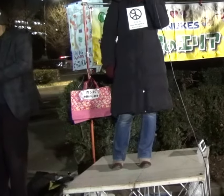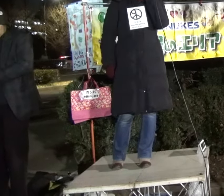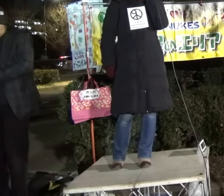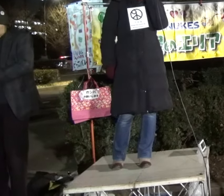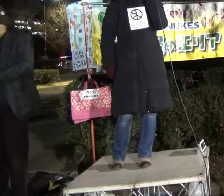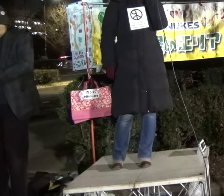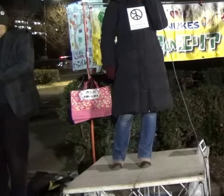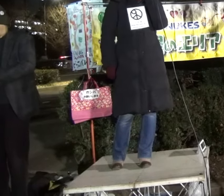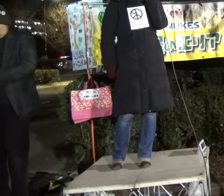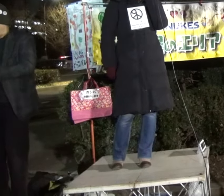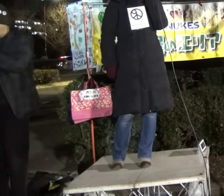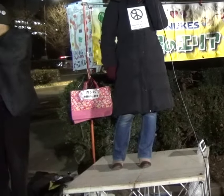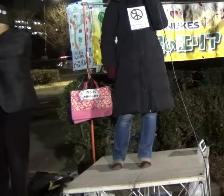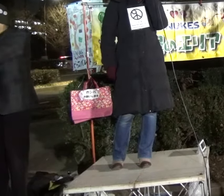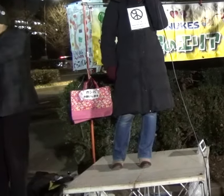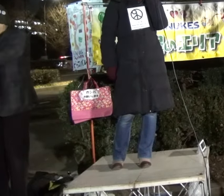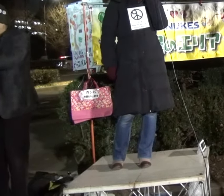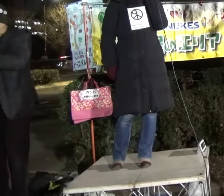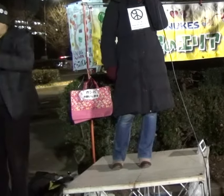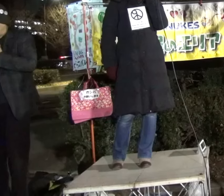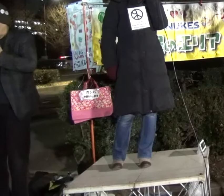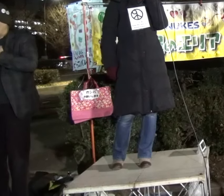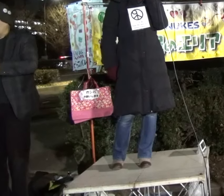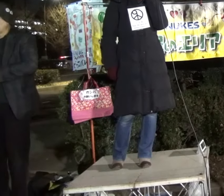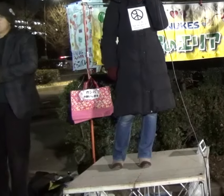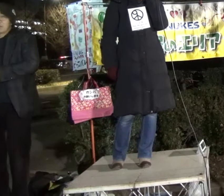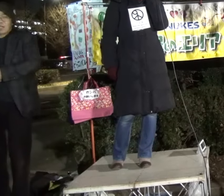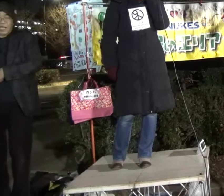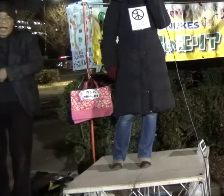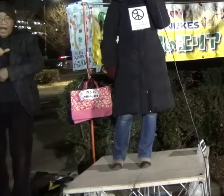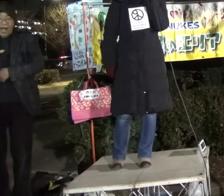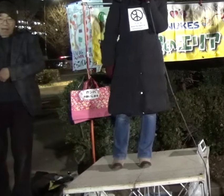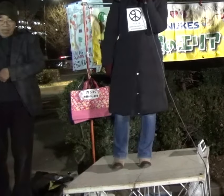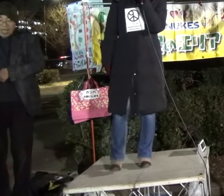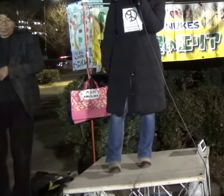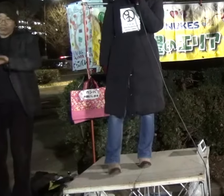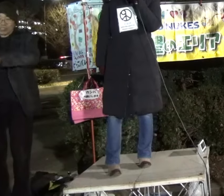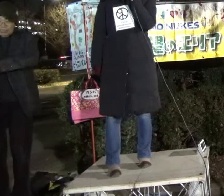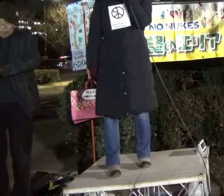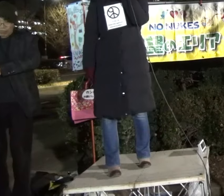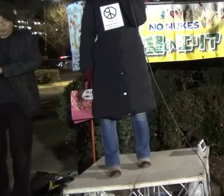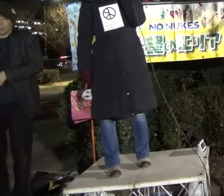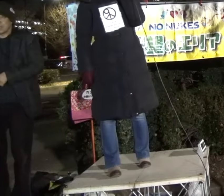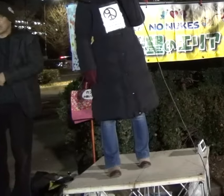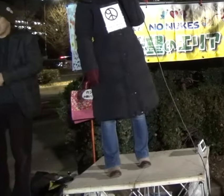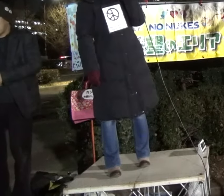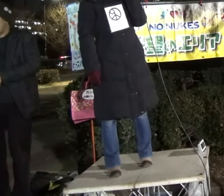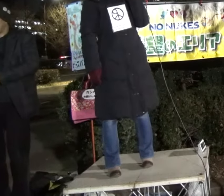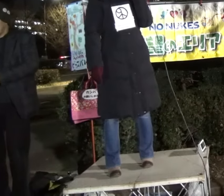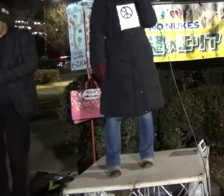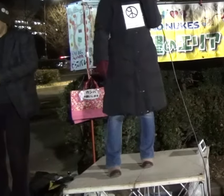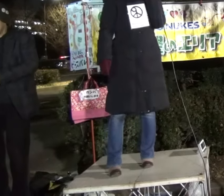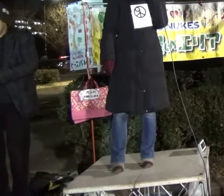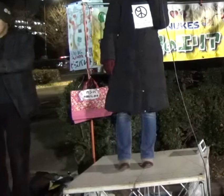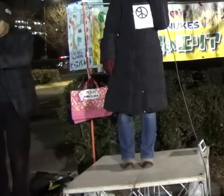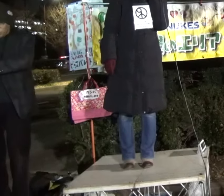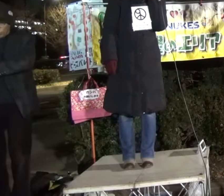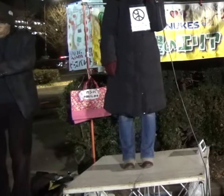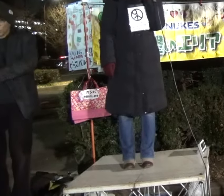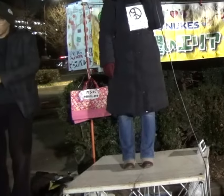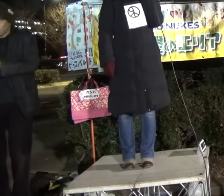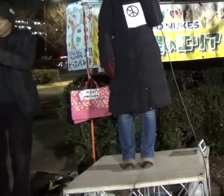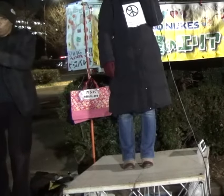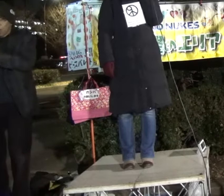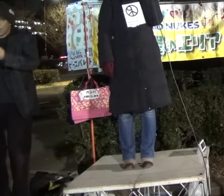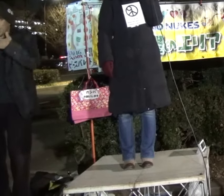某有名女子大学で安倍すぎるっていう言葉が、 そう、 大流行してて、 安倍すぎる、 安倍すぎ